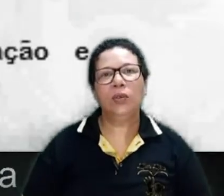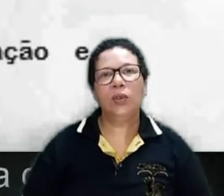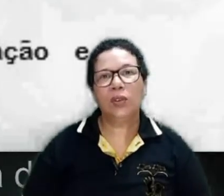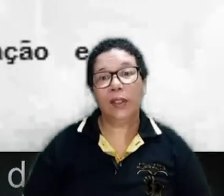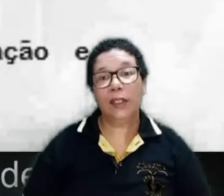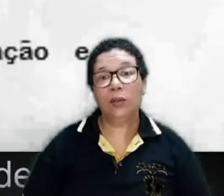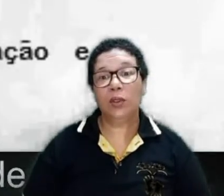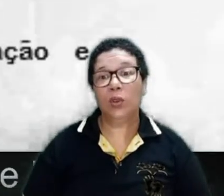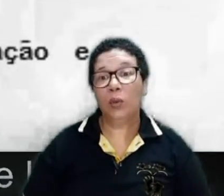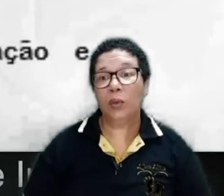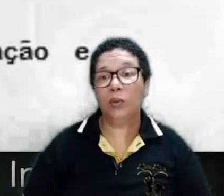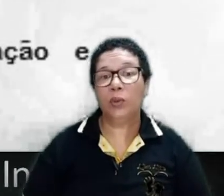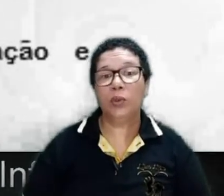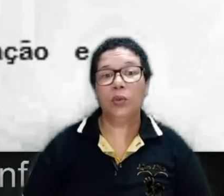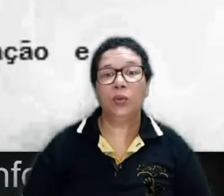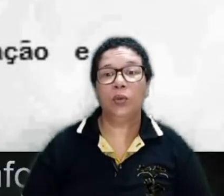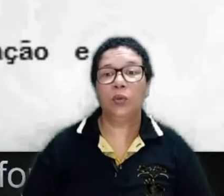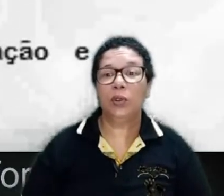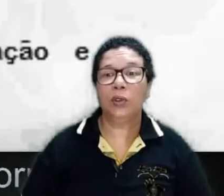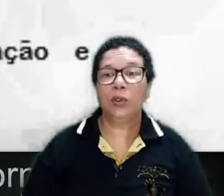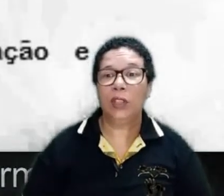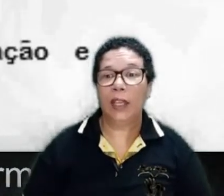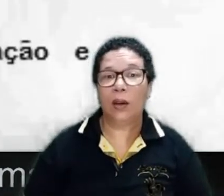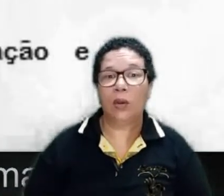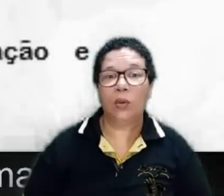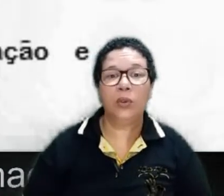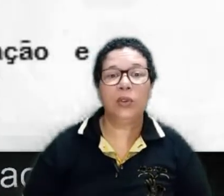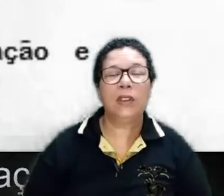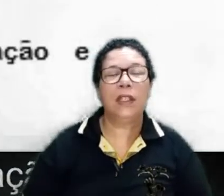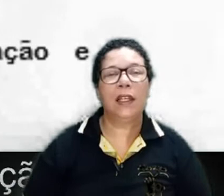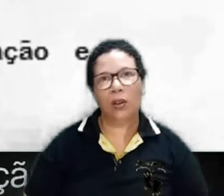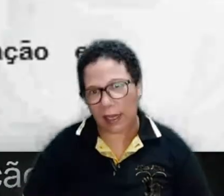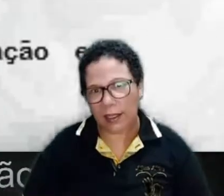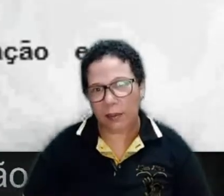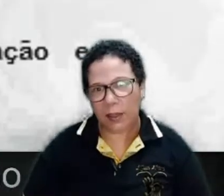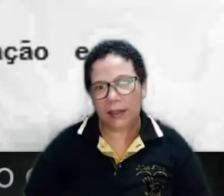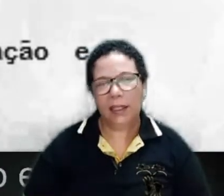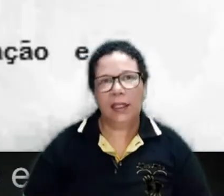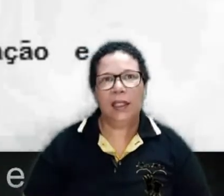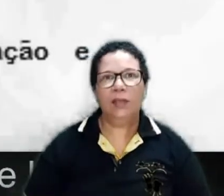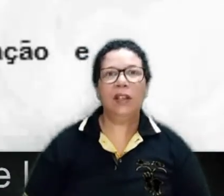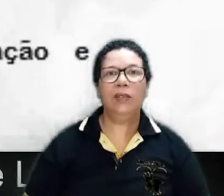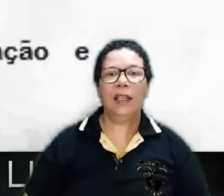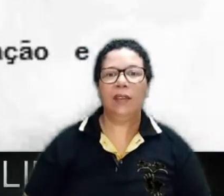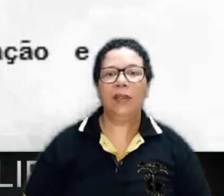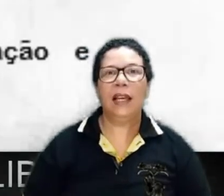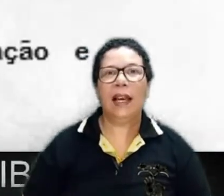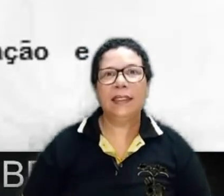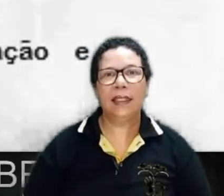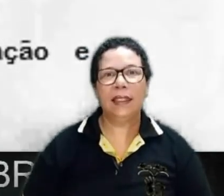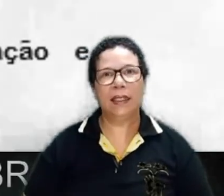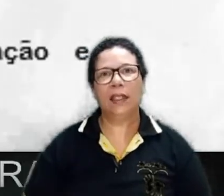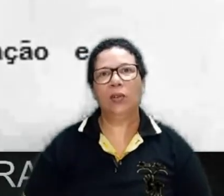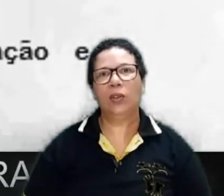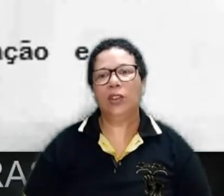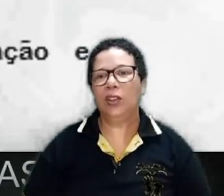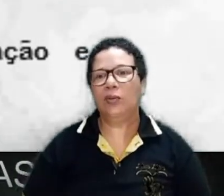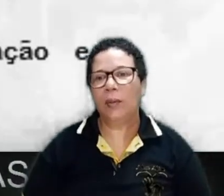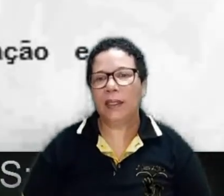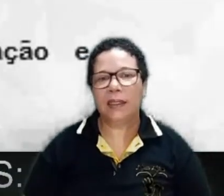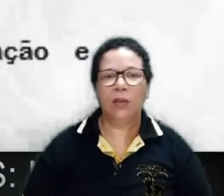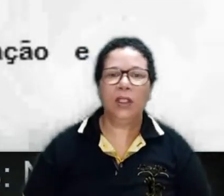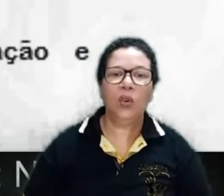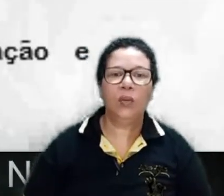os estudos feitos sobre o uso de recursos tecnológicos no ensino da Libras e verificar a eficácia da tecnologia